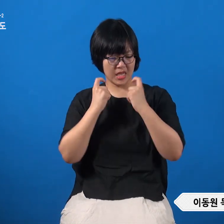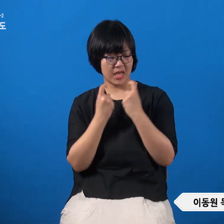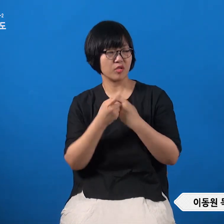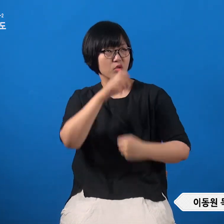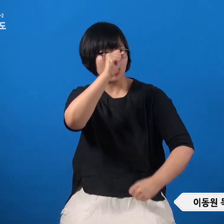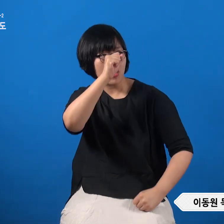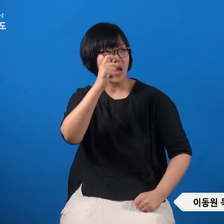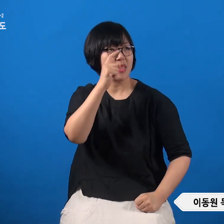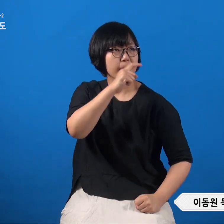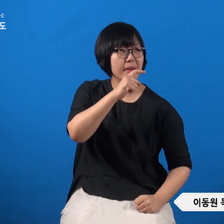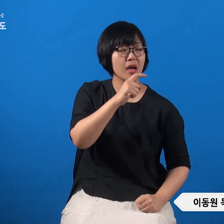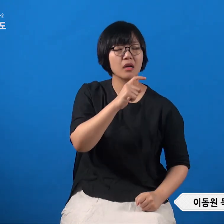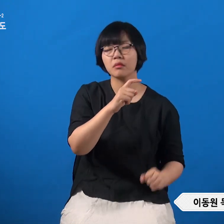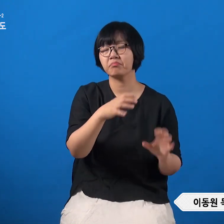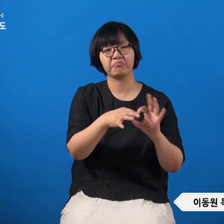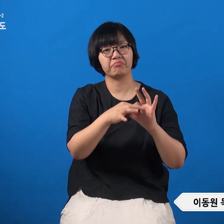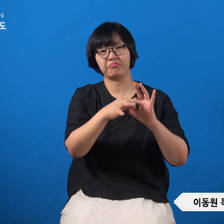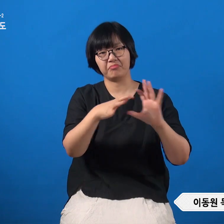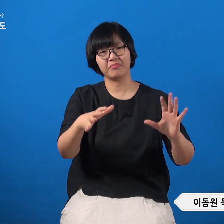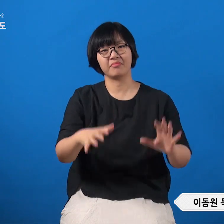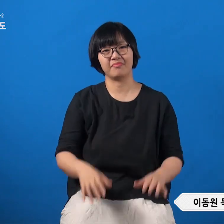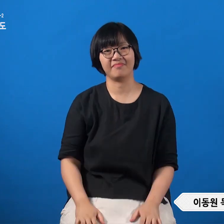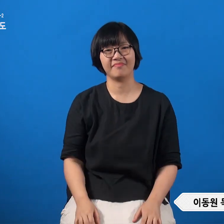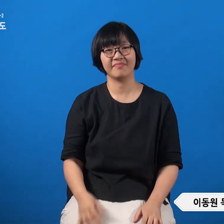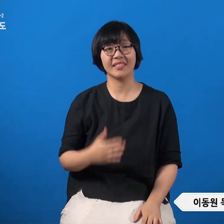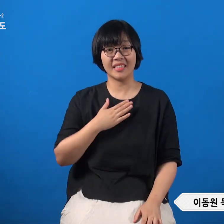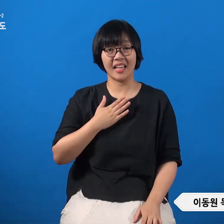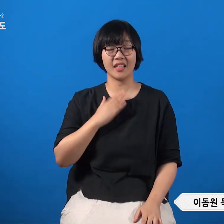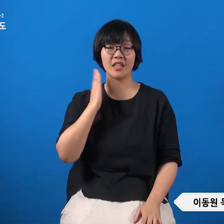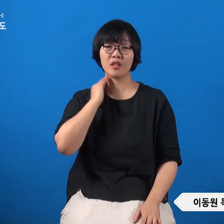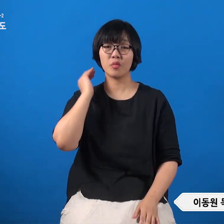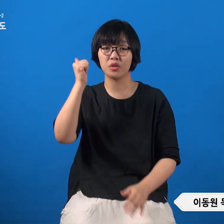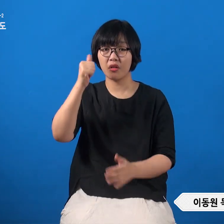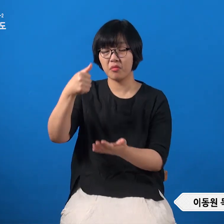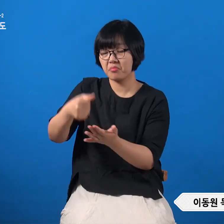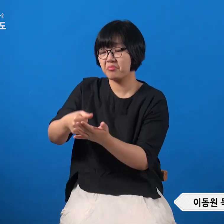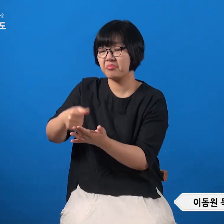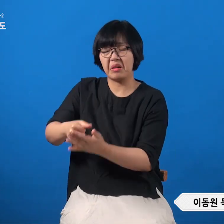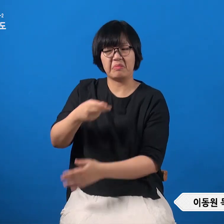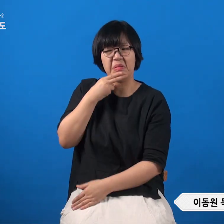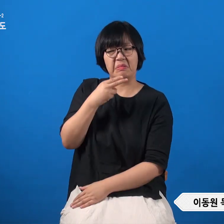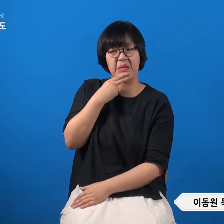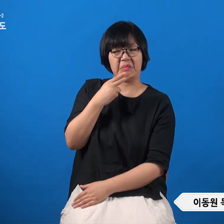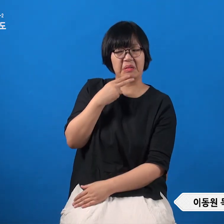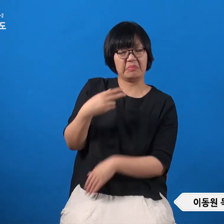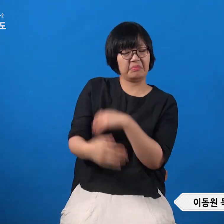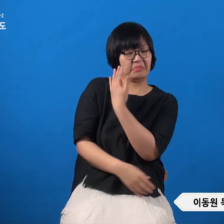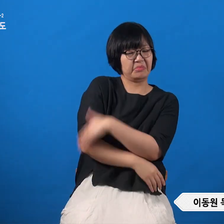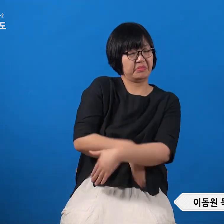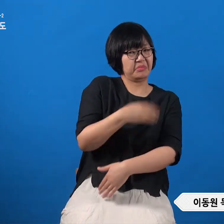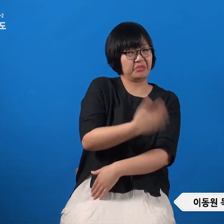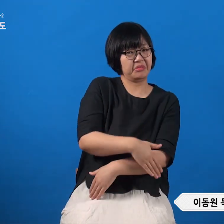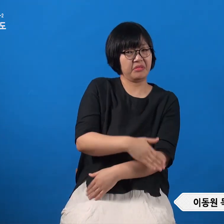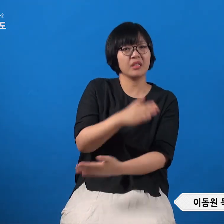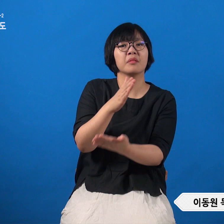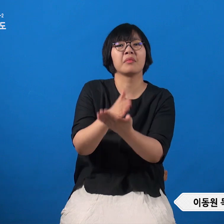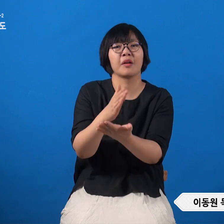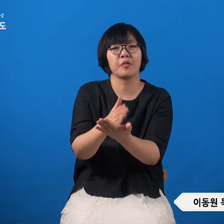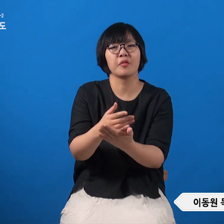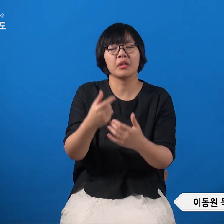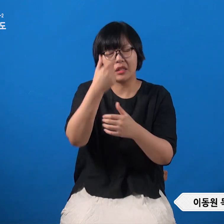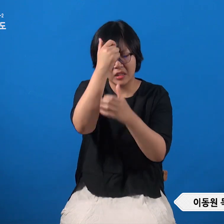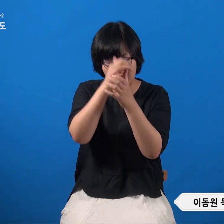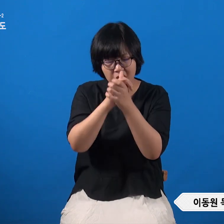안 좋아도 문 대통령을 내가 찍지 않았어도 그래도 기도해야만 여러분이 고요할 줄로 믿으시기